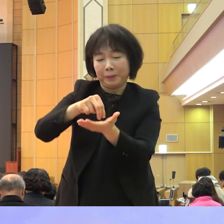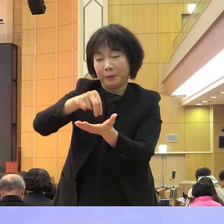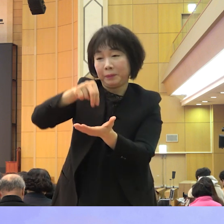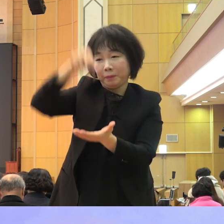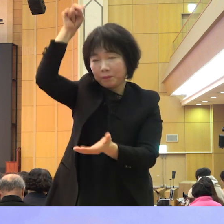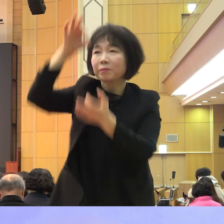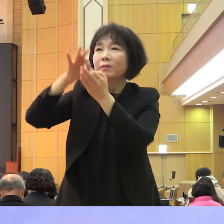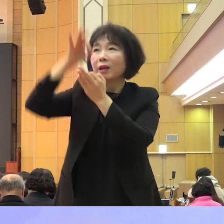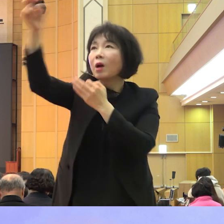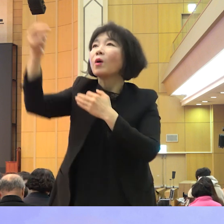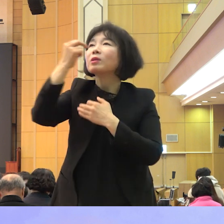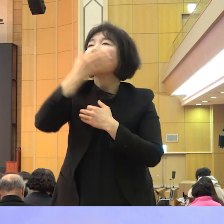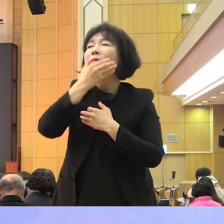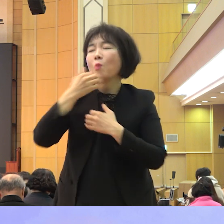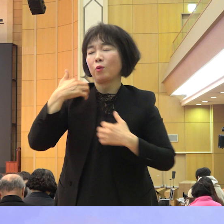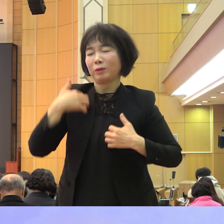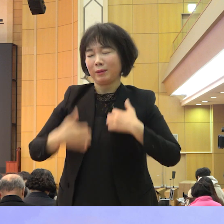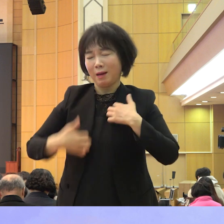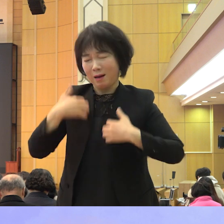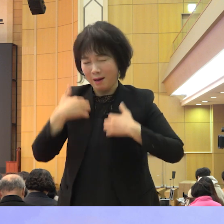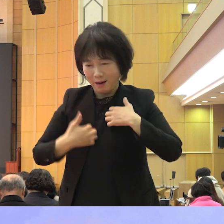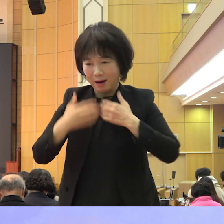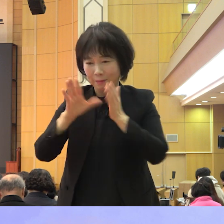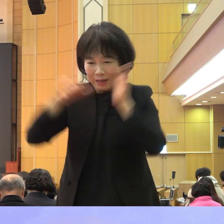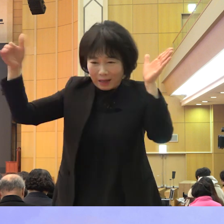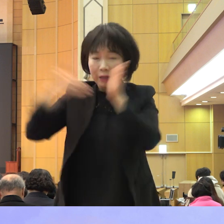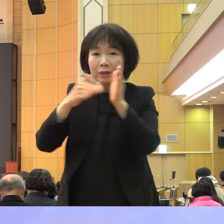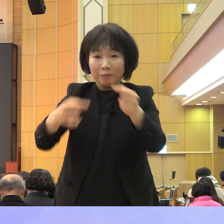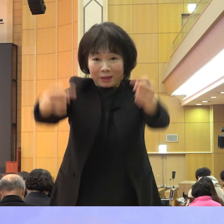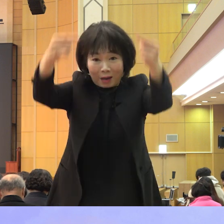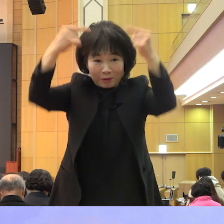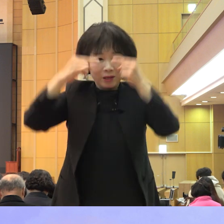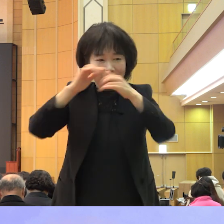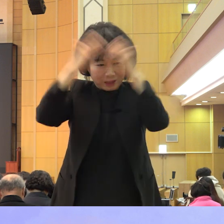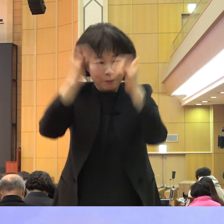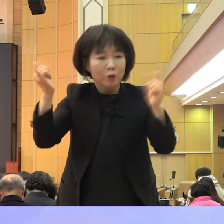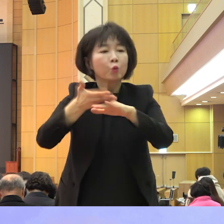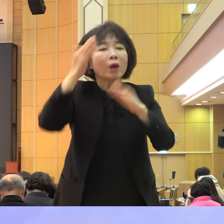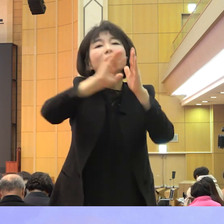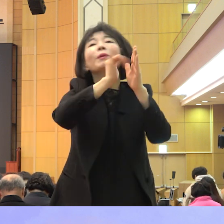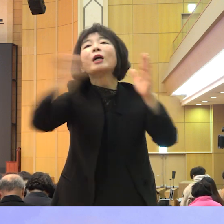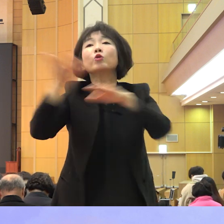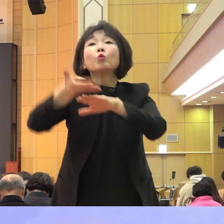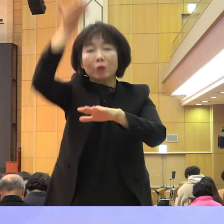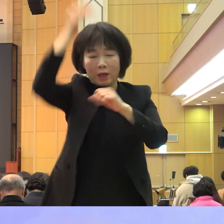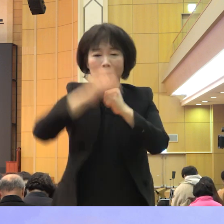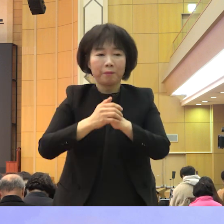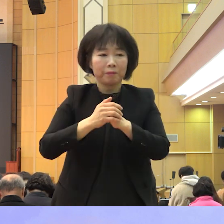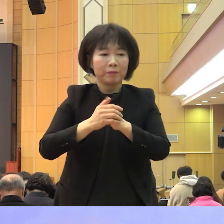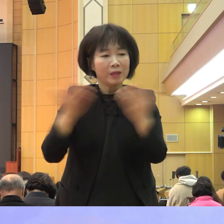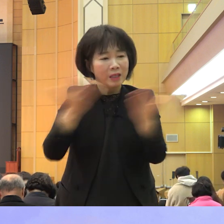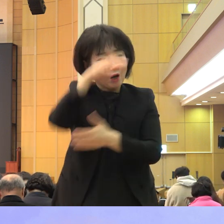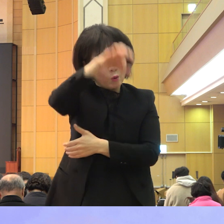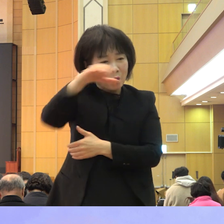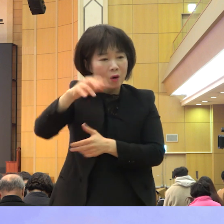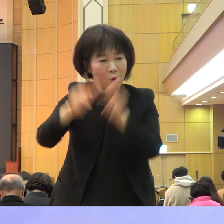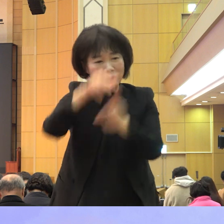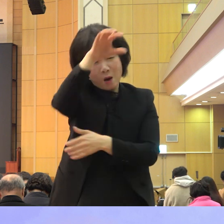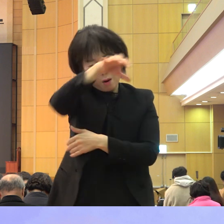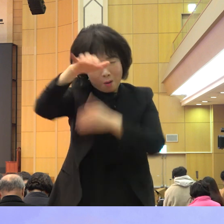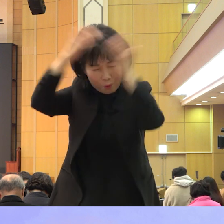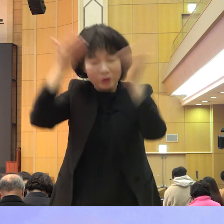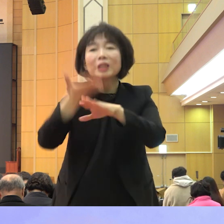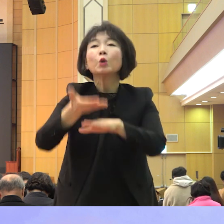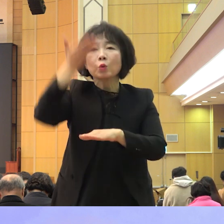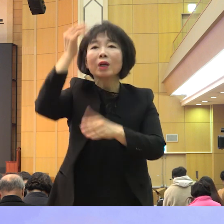들어가서 영생복락 누릴 때까지 오늘 이 자리에 머리 숙인 모든 분들과 가정우애와 사업장과 직장과